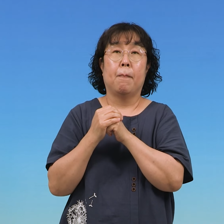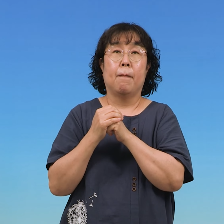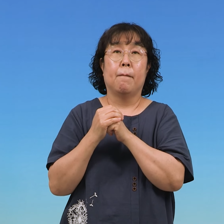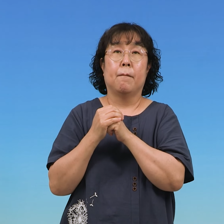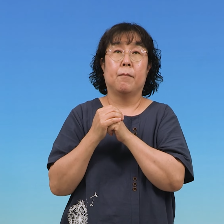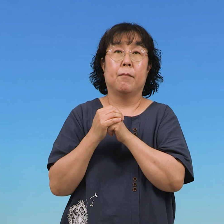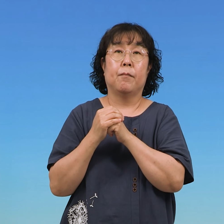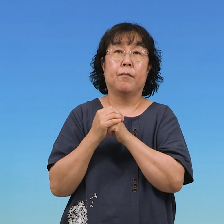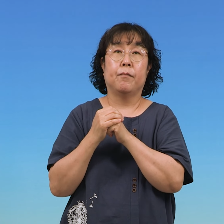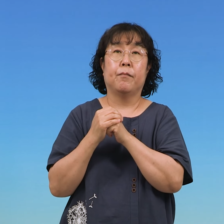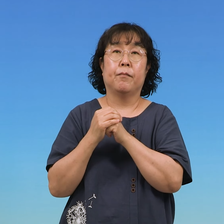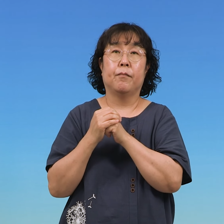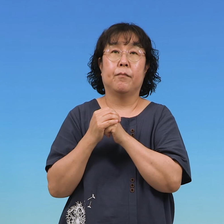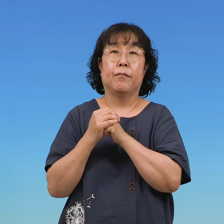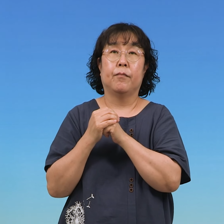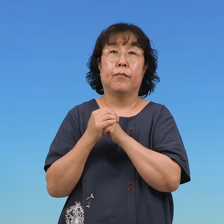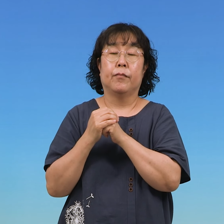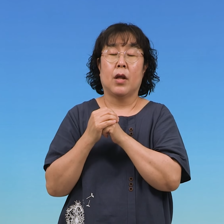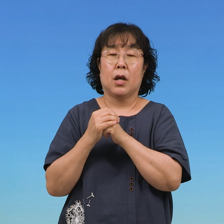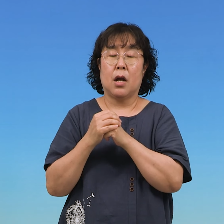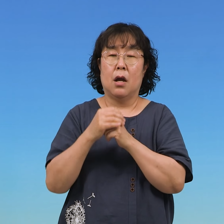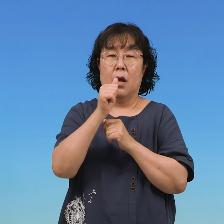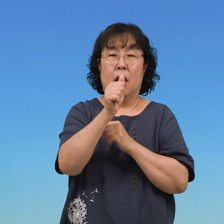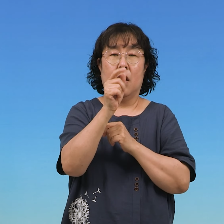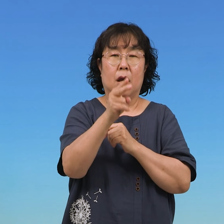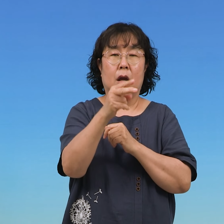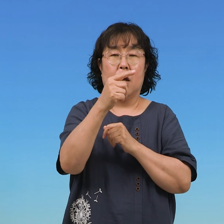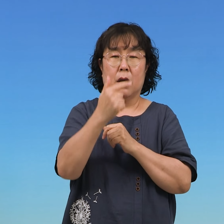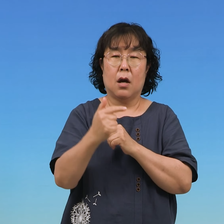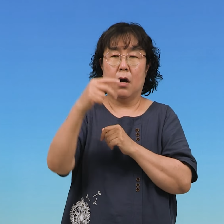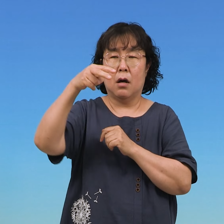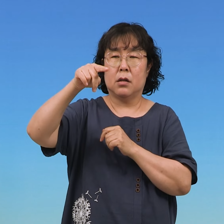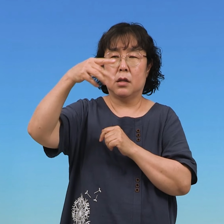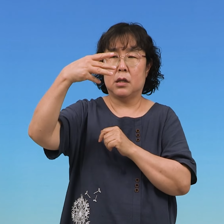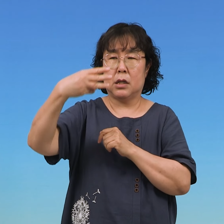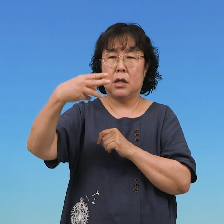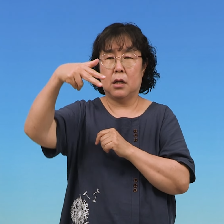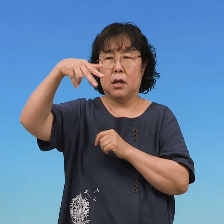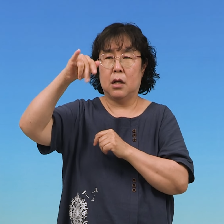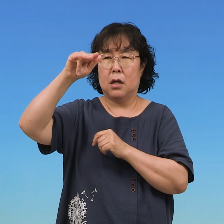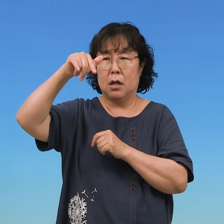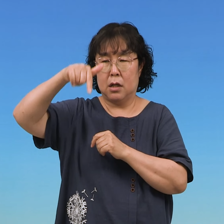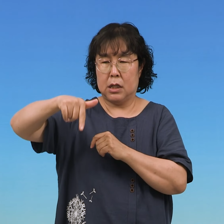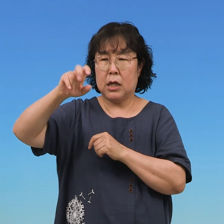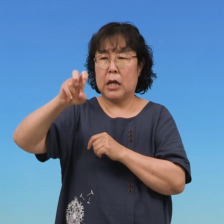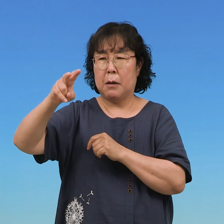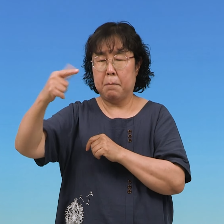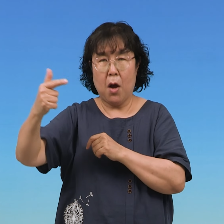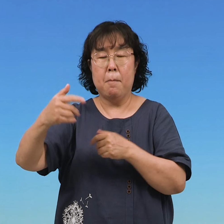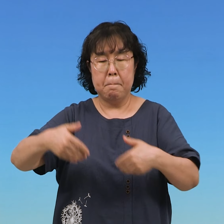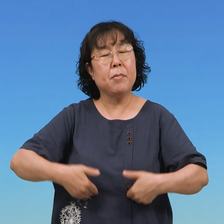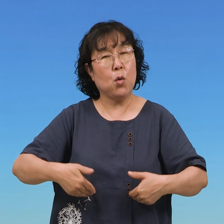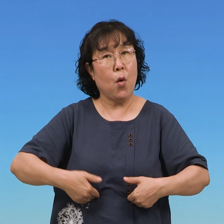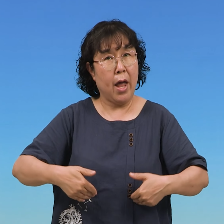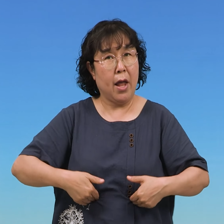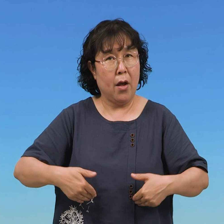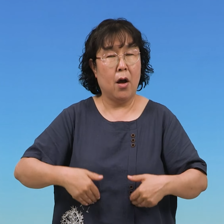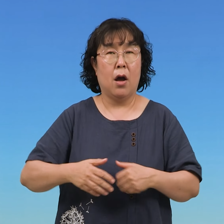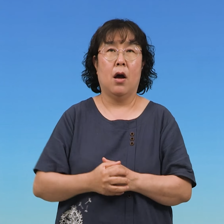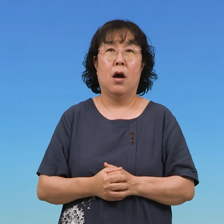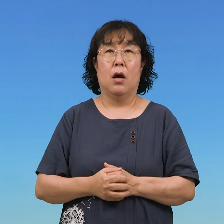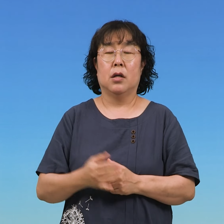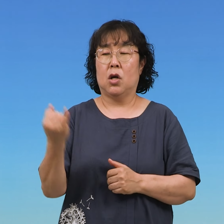자꾸 현실을 직면해야 돼요. 직면. 이 상담용으로 예수님이 그것을 일깨워 주시잖아요.